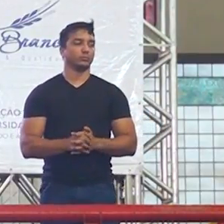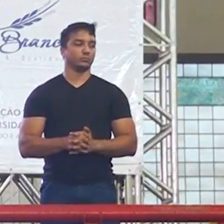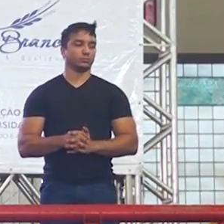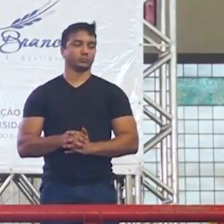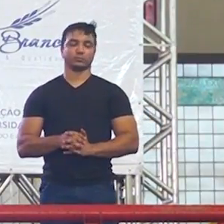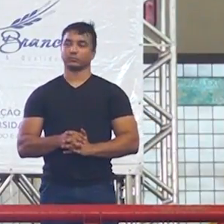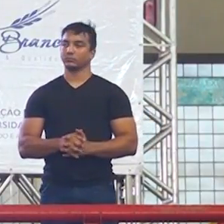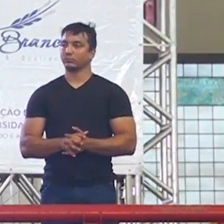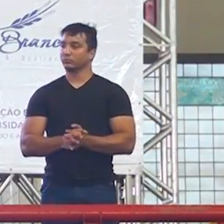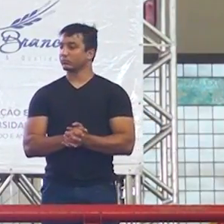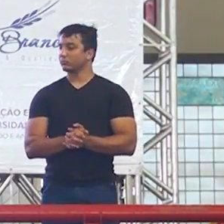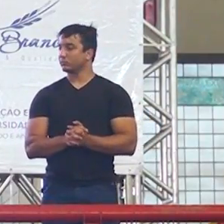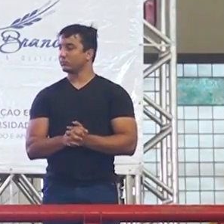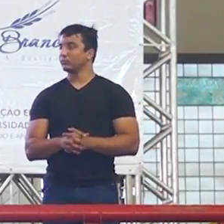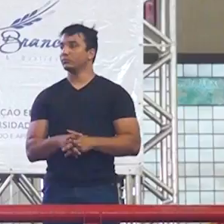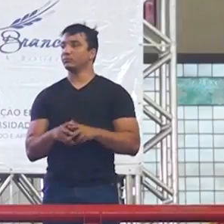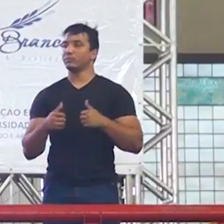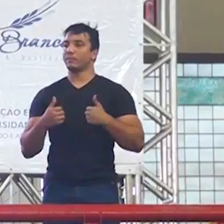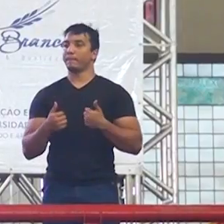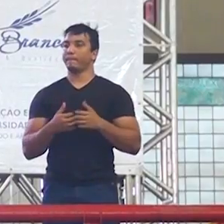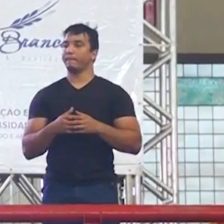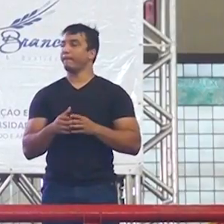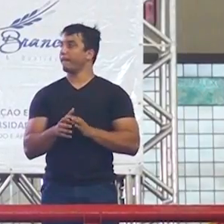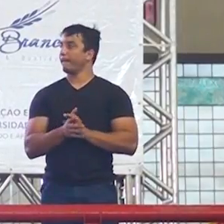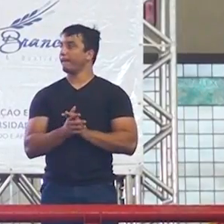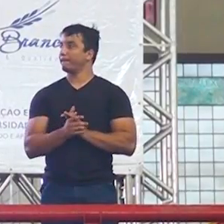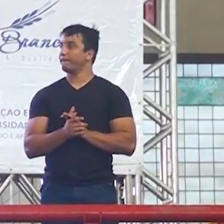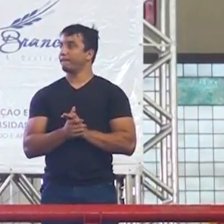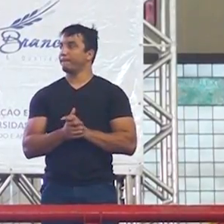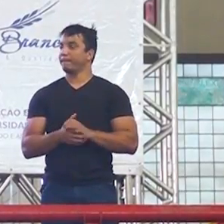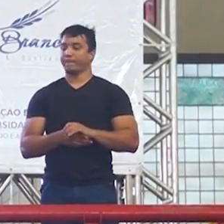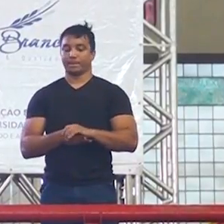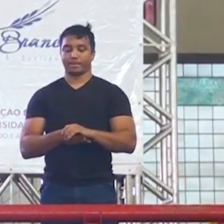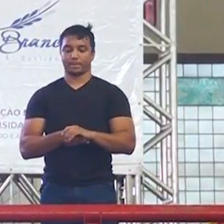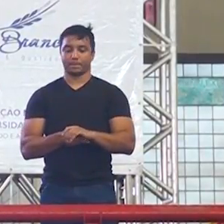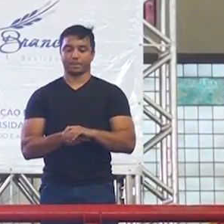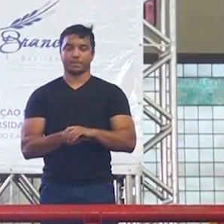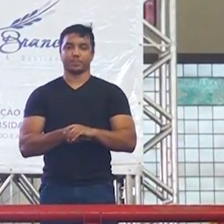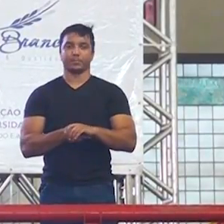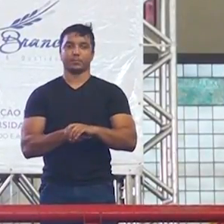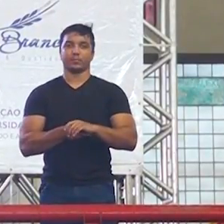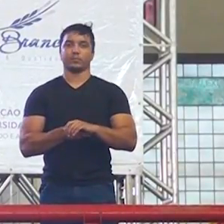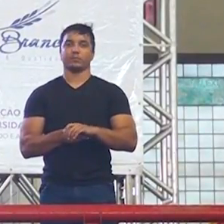Beleza. Show de bola. Vamos lá. Vamos.